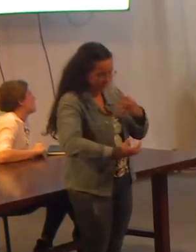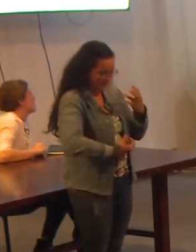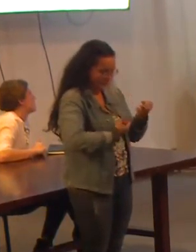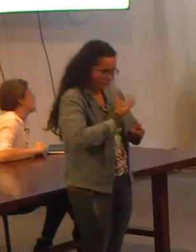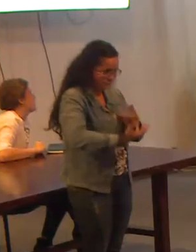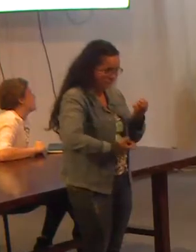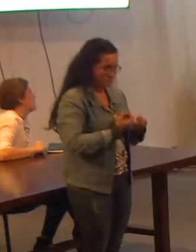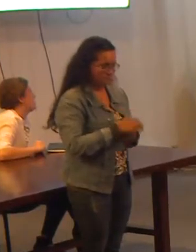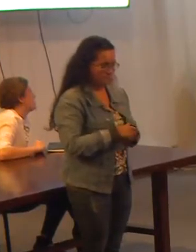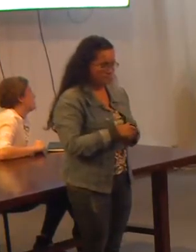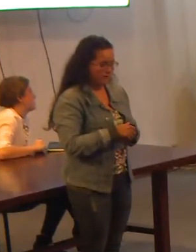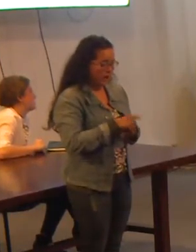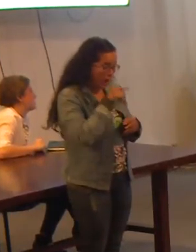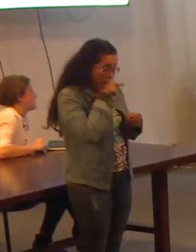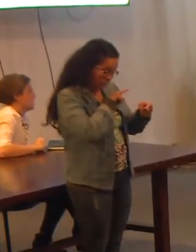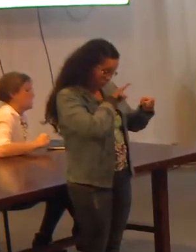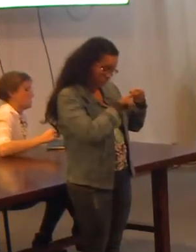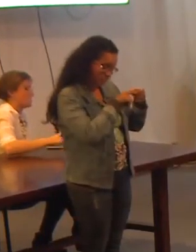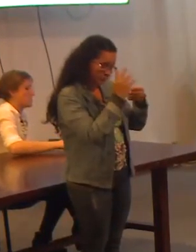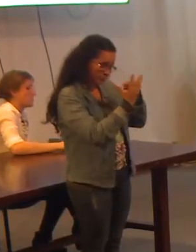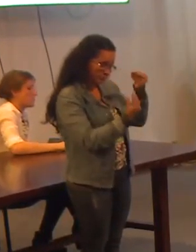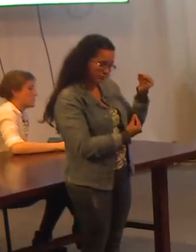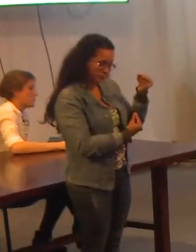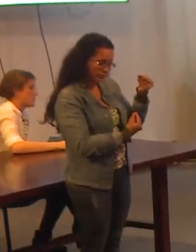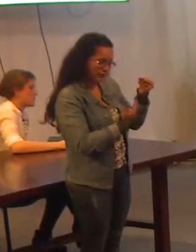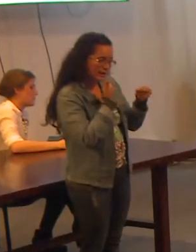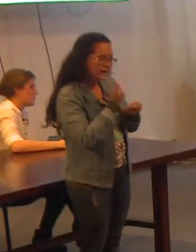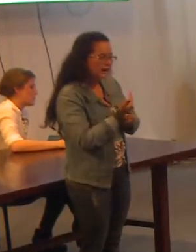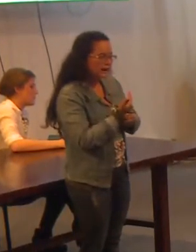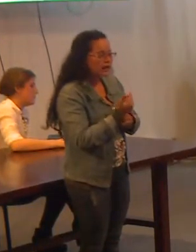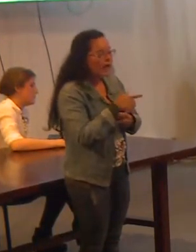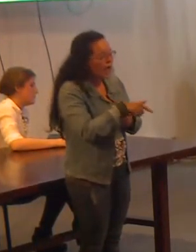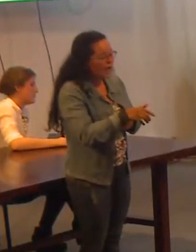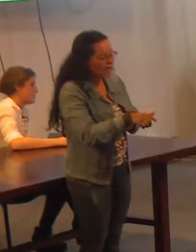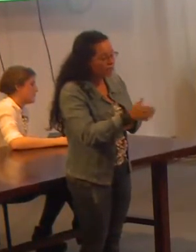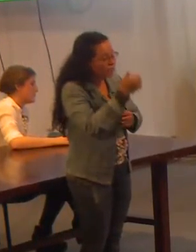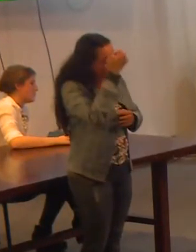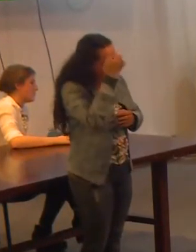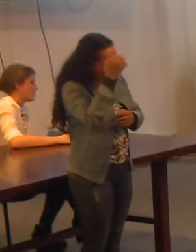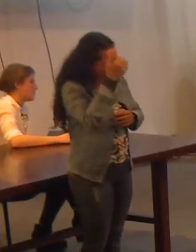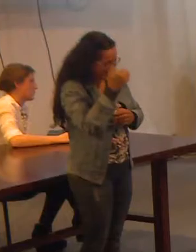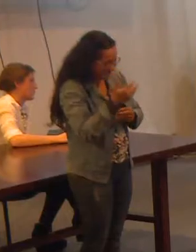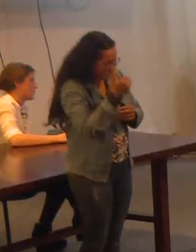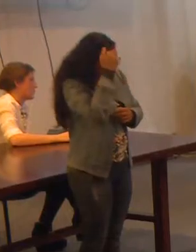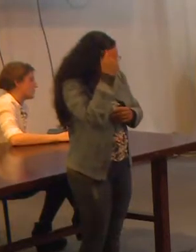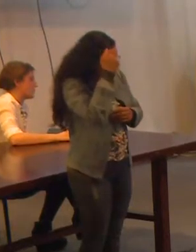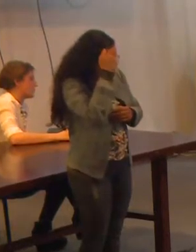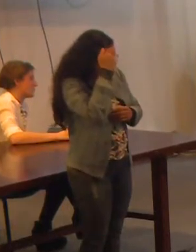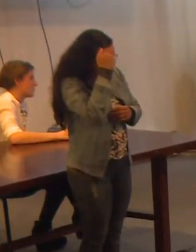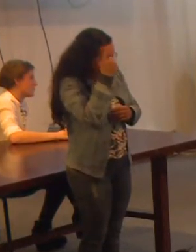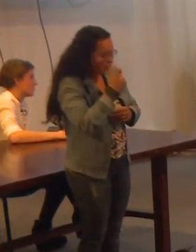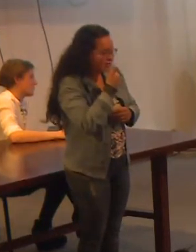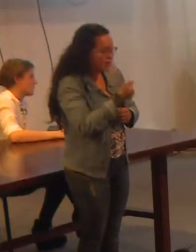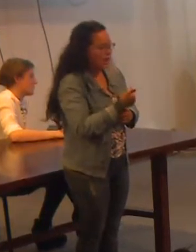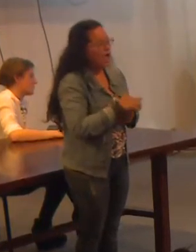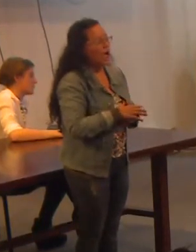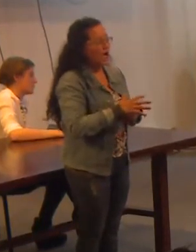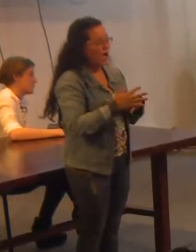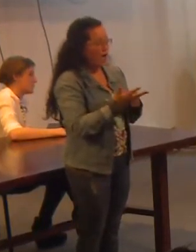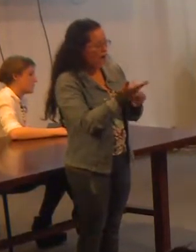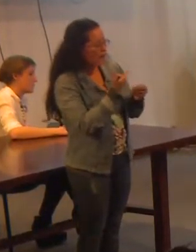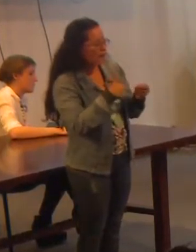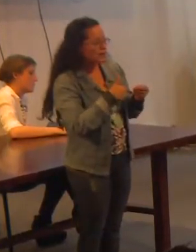esta categoría los profesionales retoman el arte, de acuerdo a sus respuestas, como una manifestación humana,